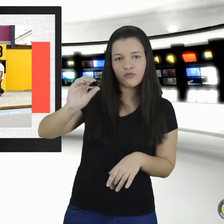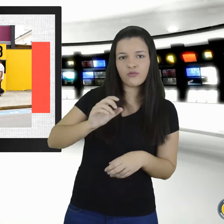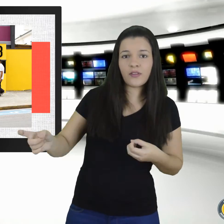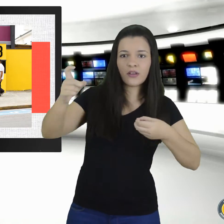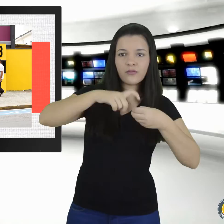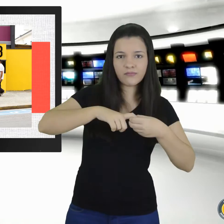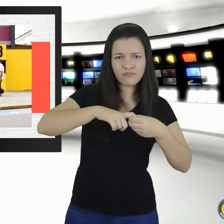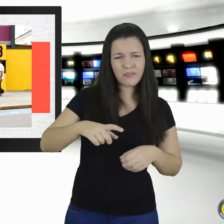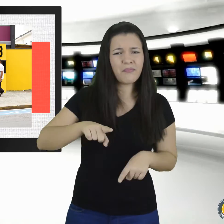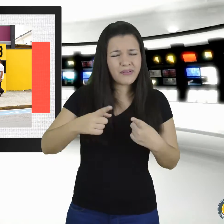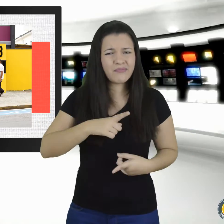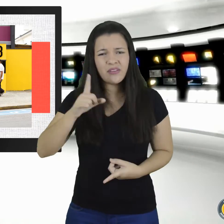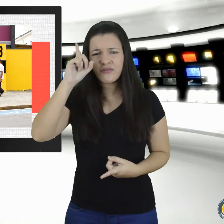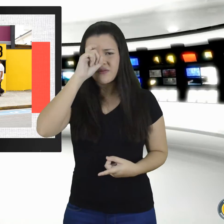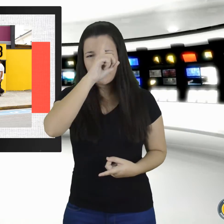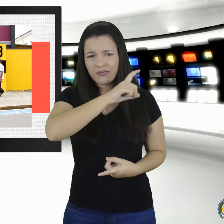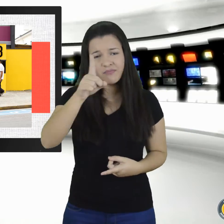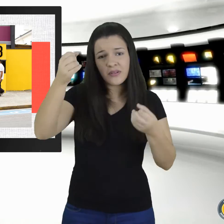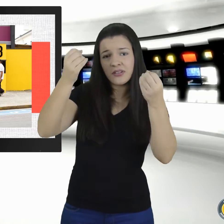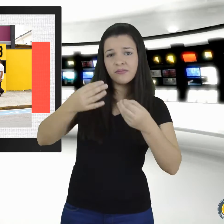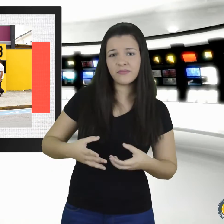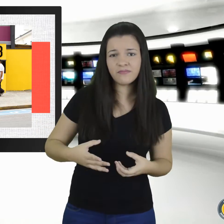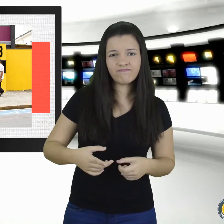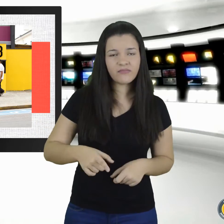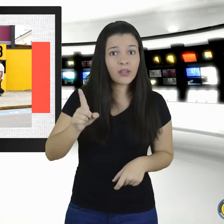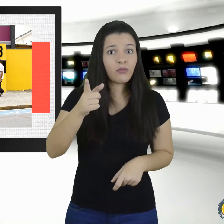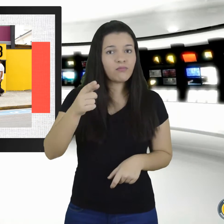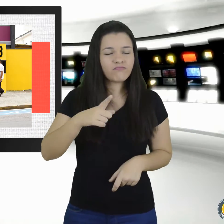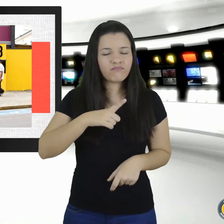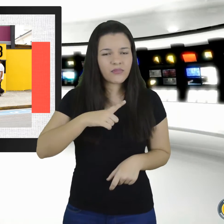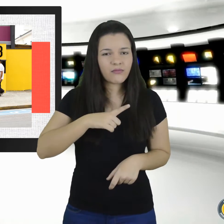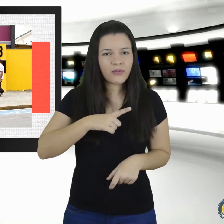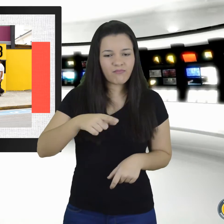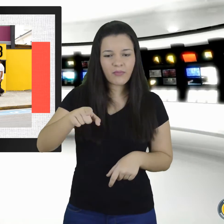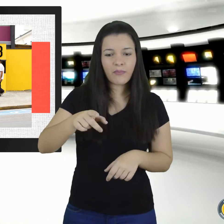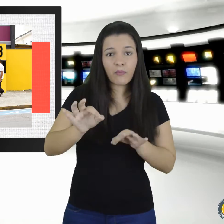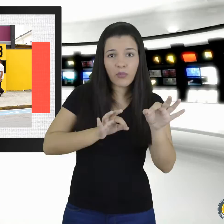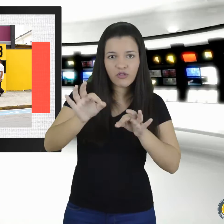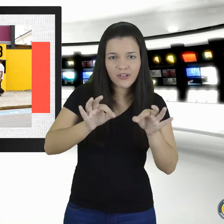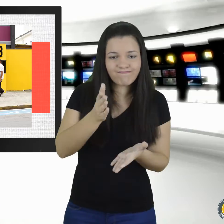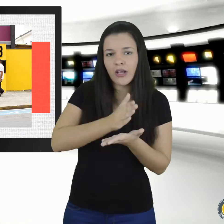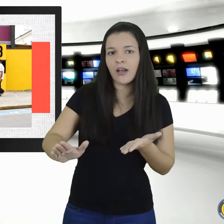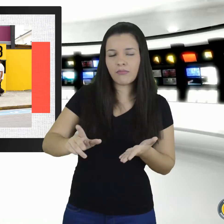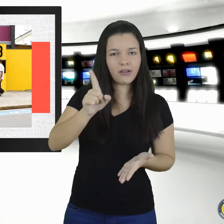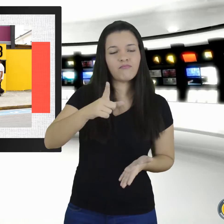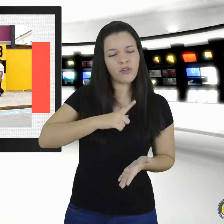Michele. Apesar das dificuldades, revela, não houve suspensão de projetos